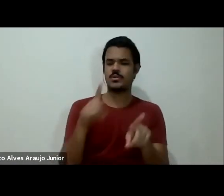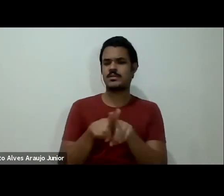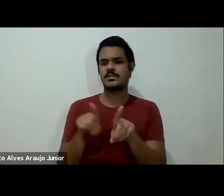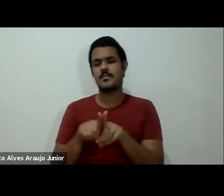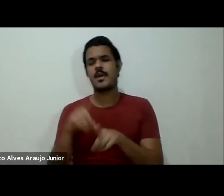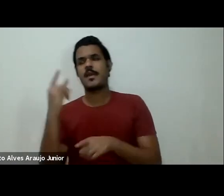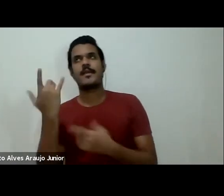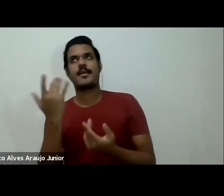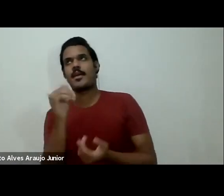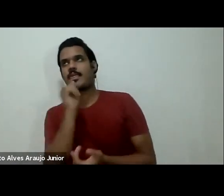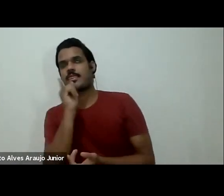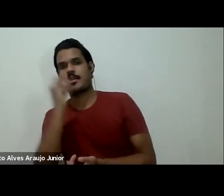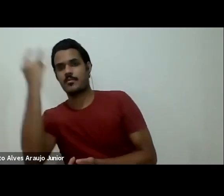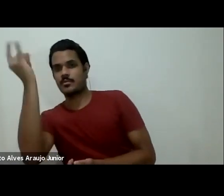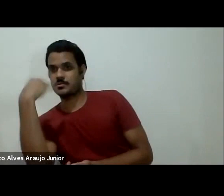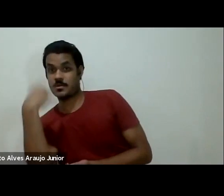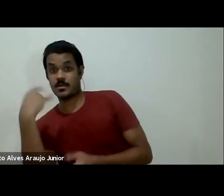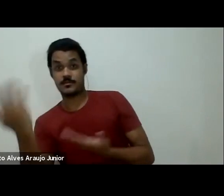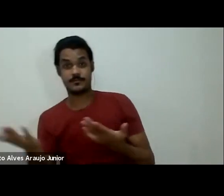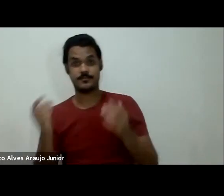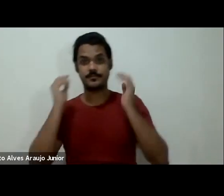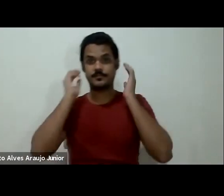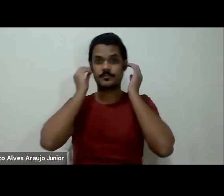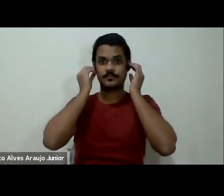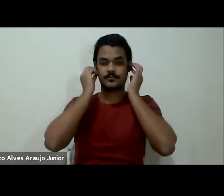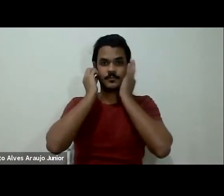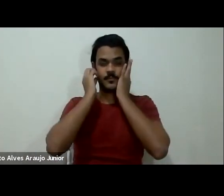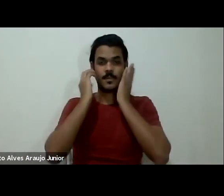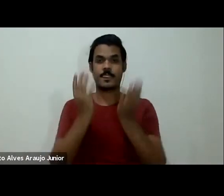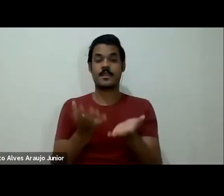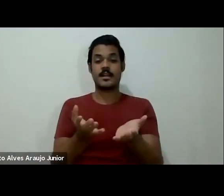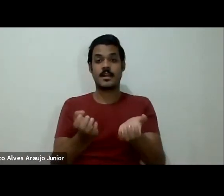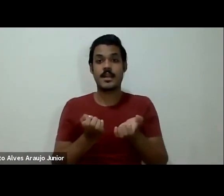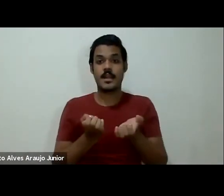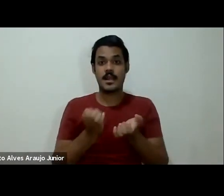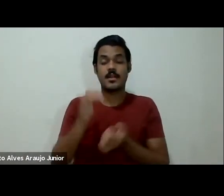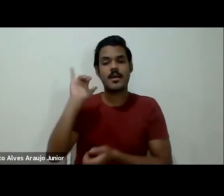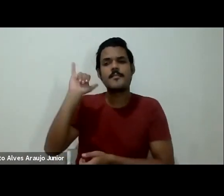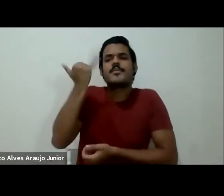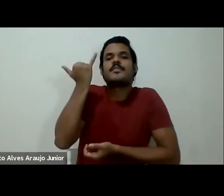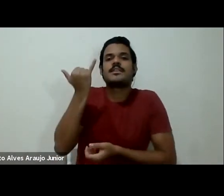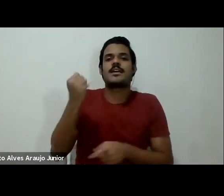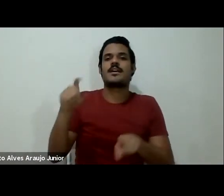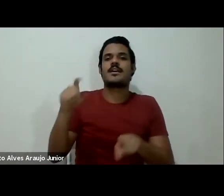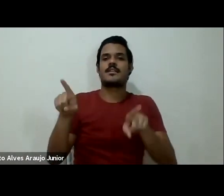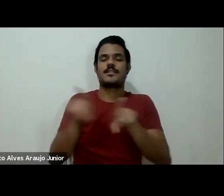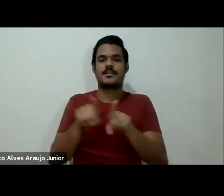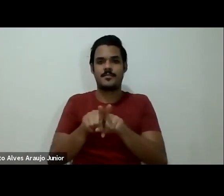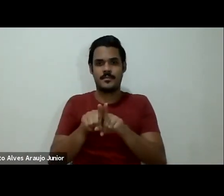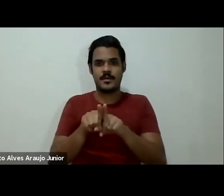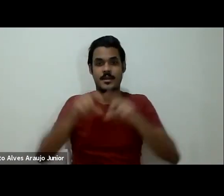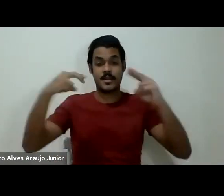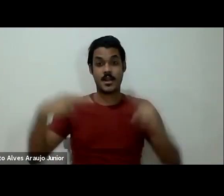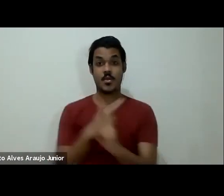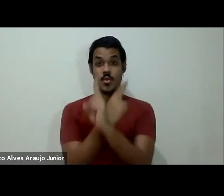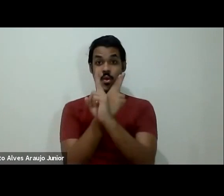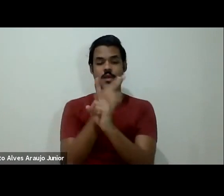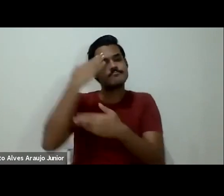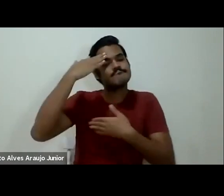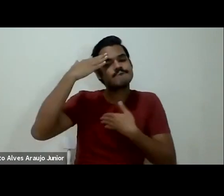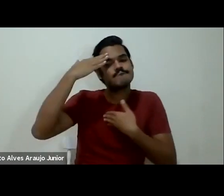surdas. Então, quero aproveitar este momento para agradecer à Universidade Federal do Sul da Bahia,